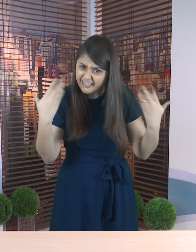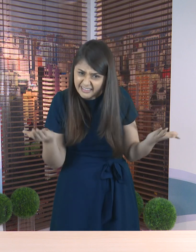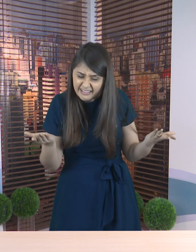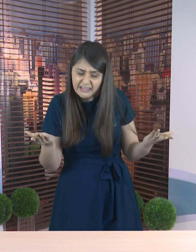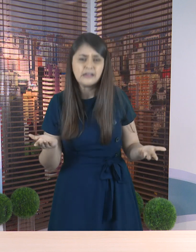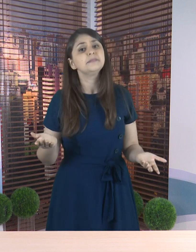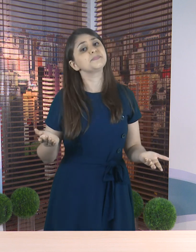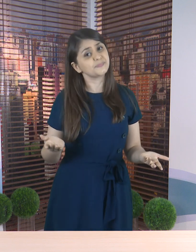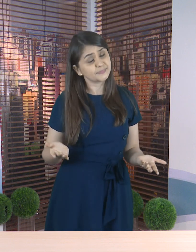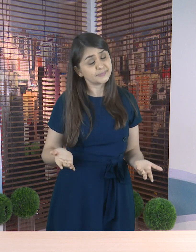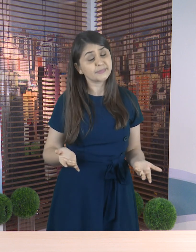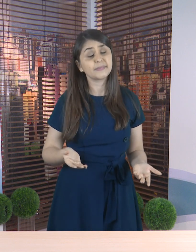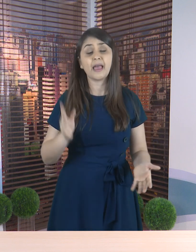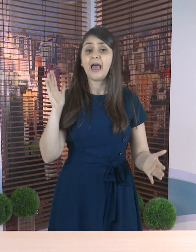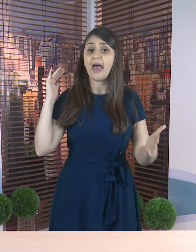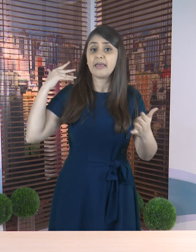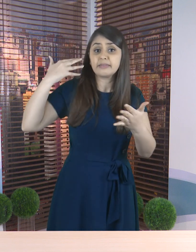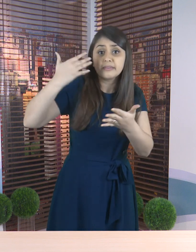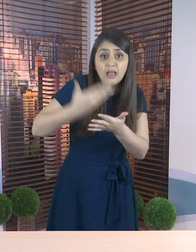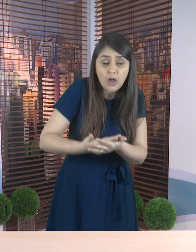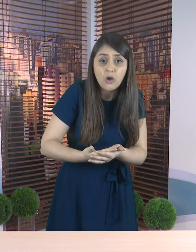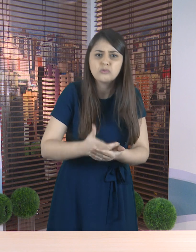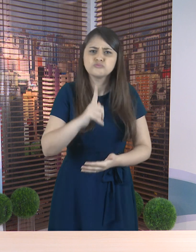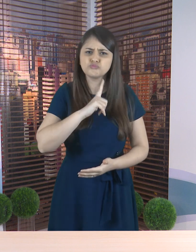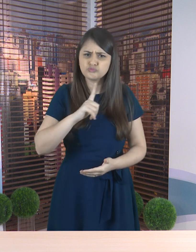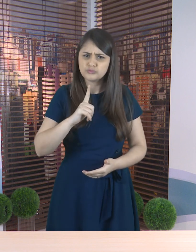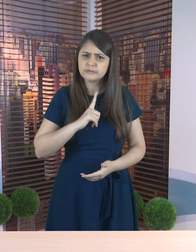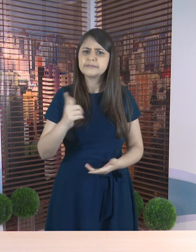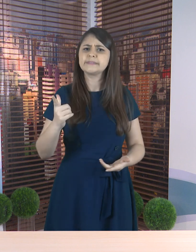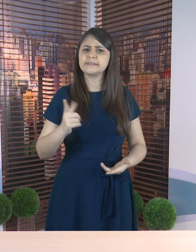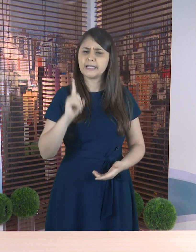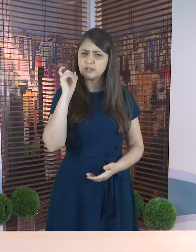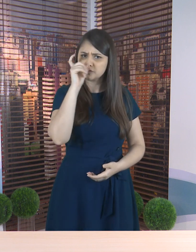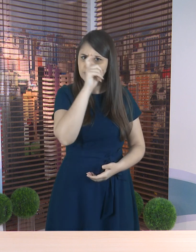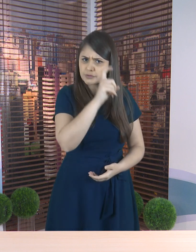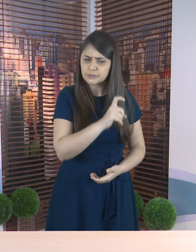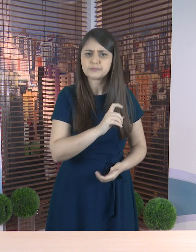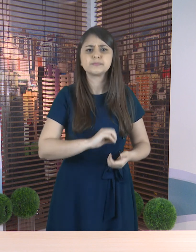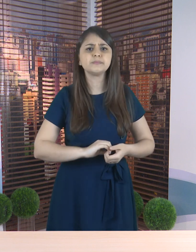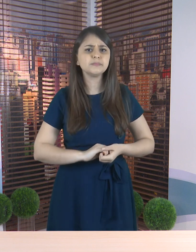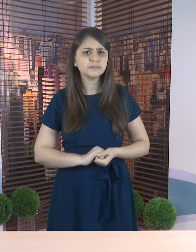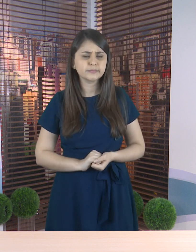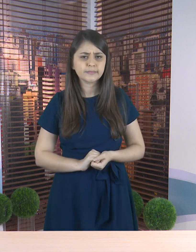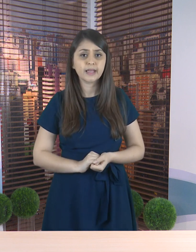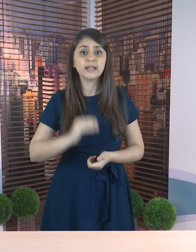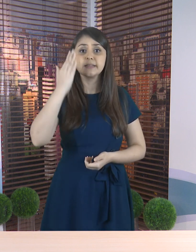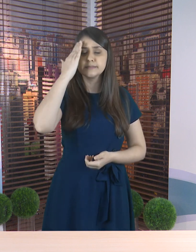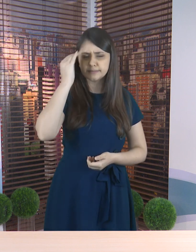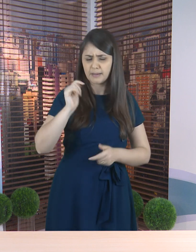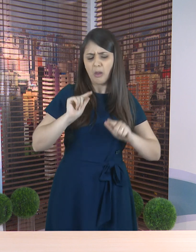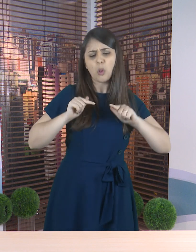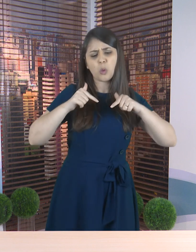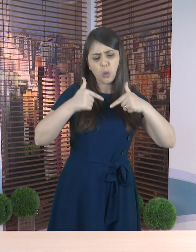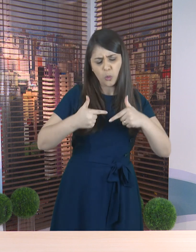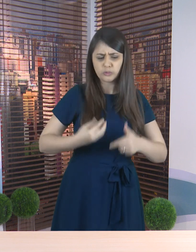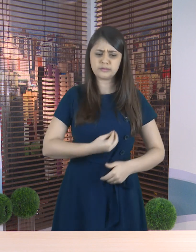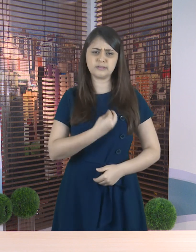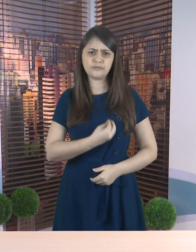dilemas humanos não são para o cristão não é uma ideia nova. Mas as Escrituras ensinam de